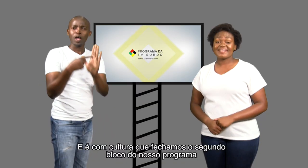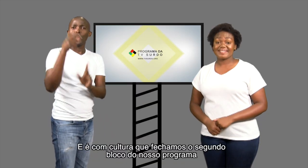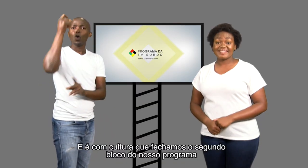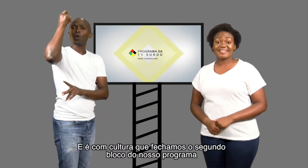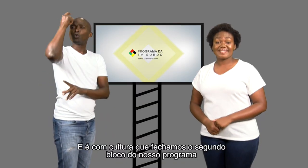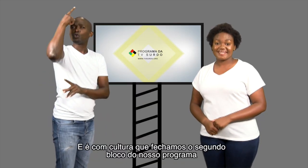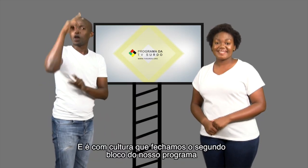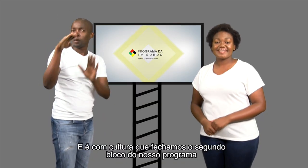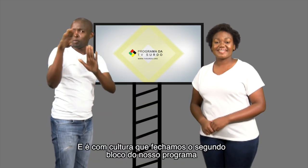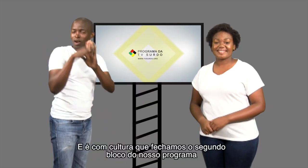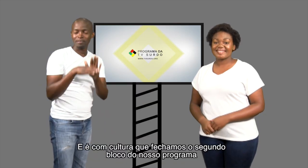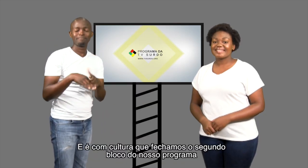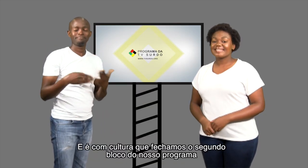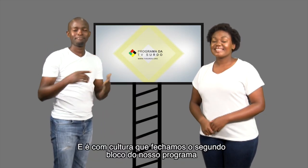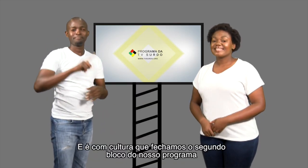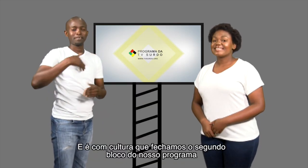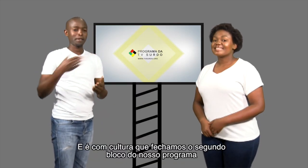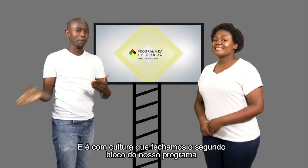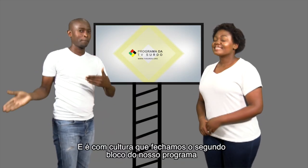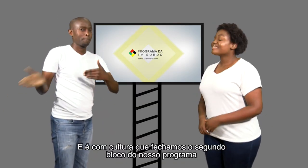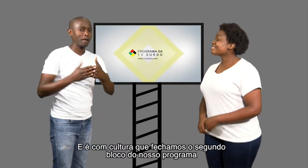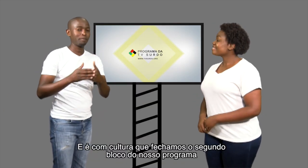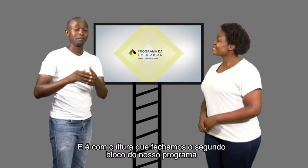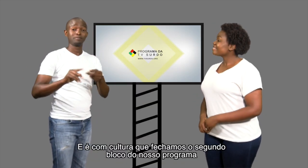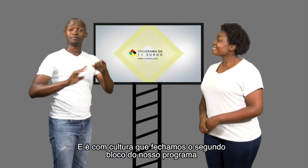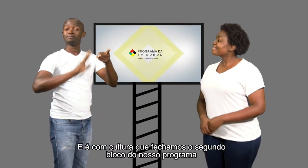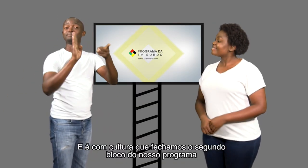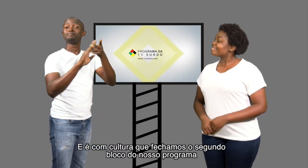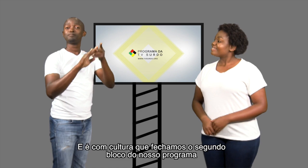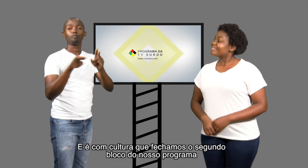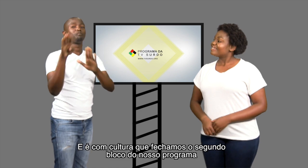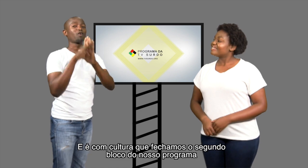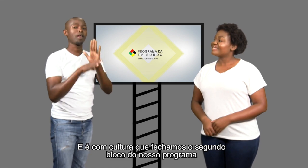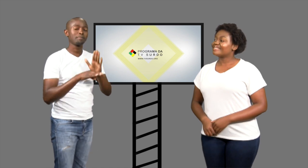E é com cultura que fechamos o segundo bloco do nosso programa.